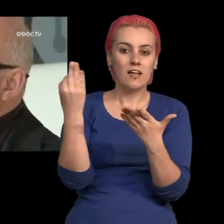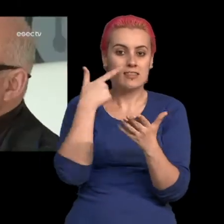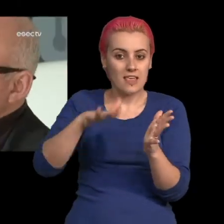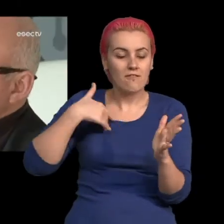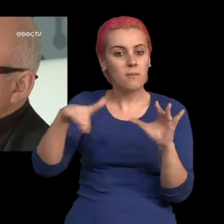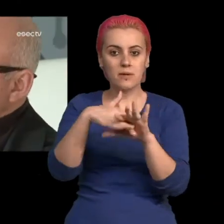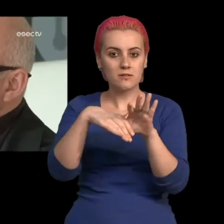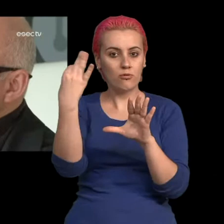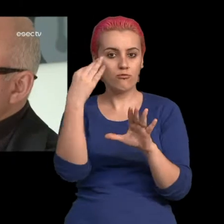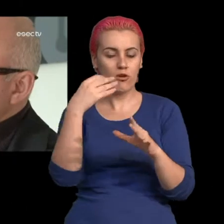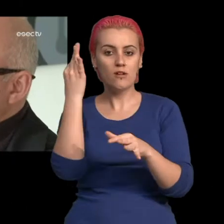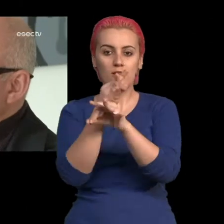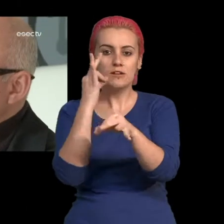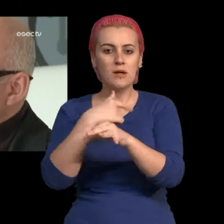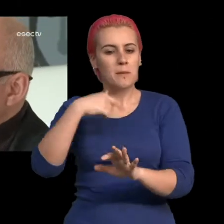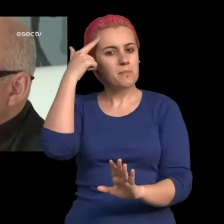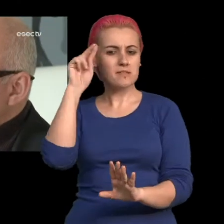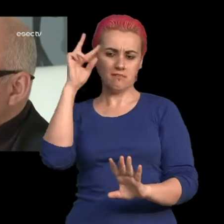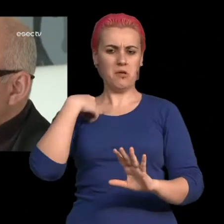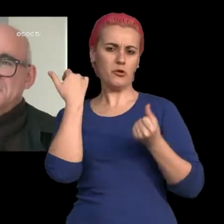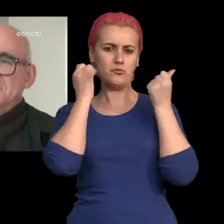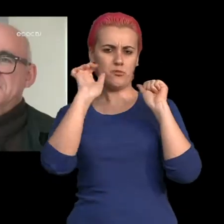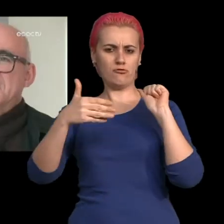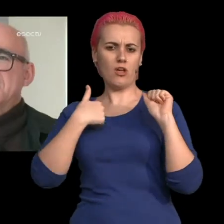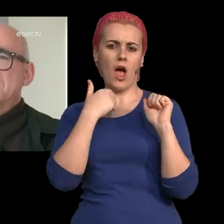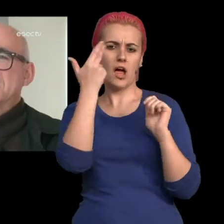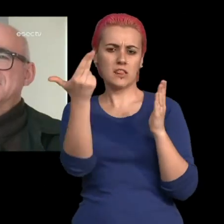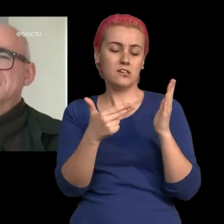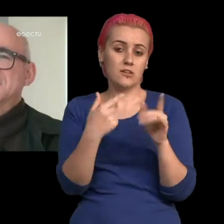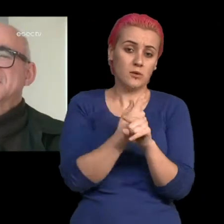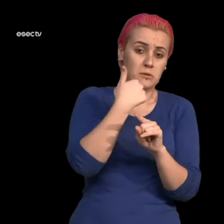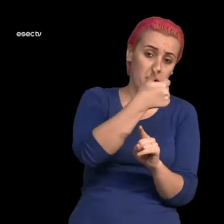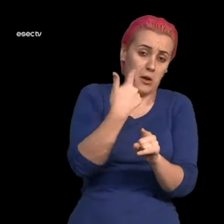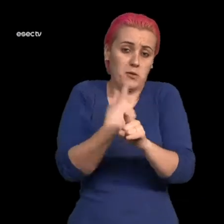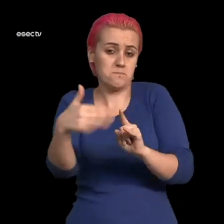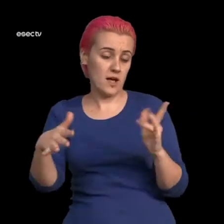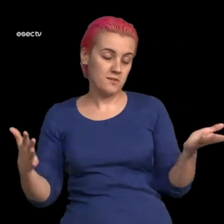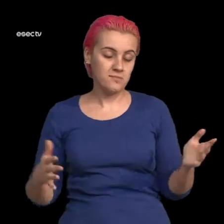performance, tinha aquela autonomia de achar que era um artista também, para o bem e para o mal. Não é?